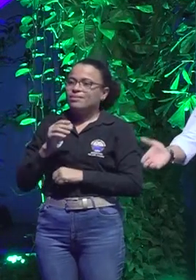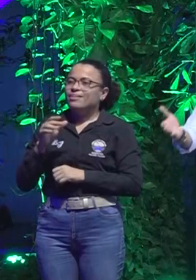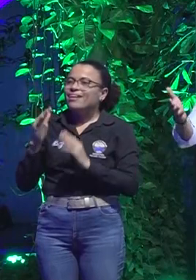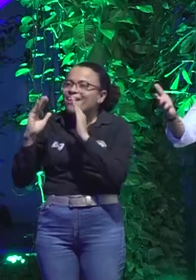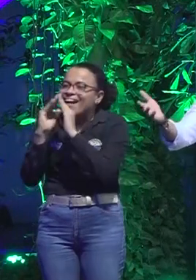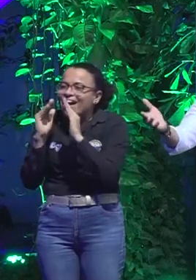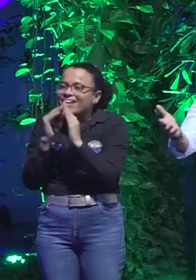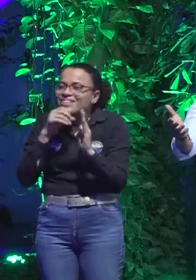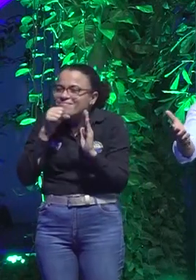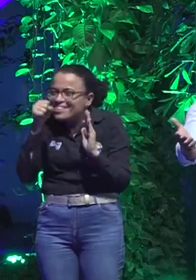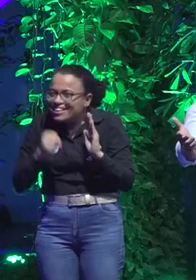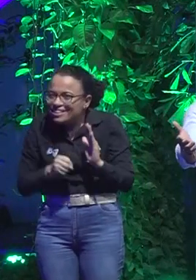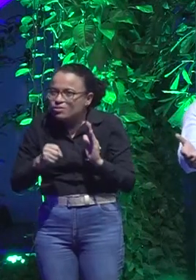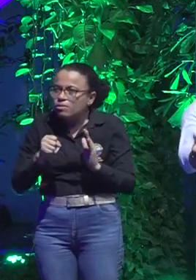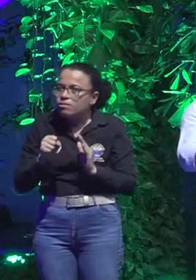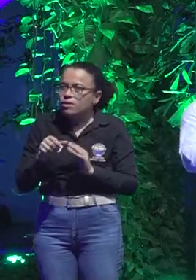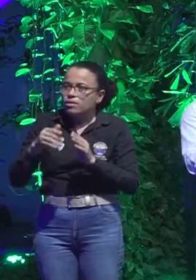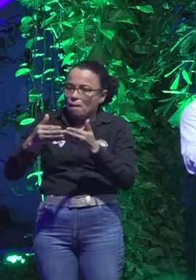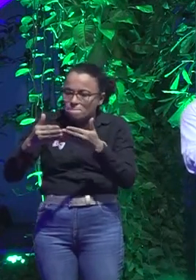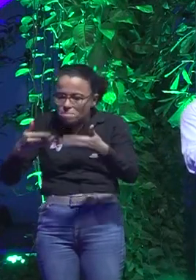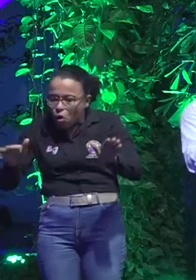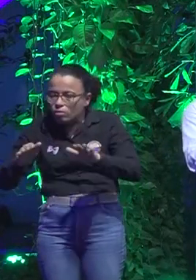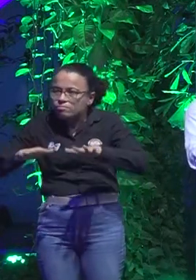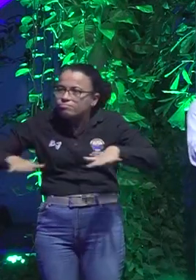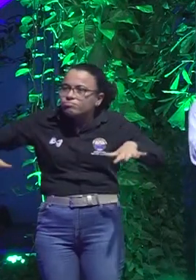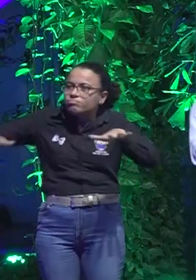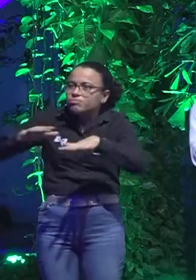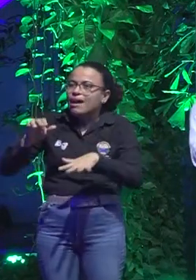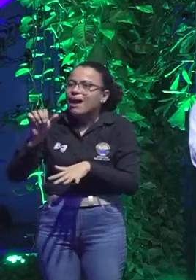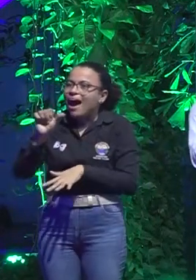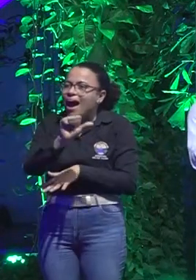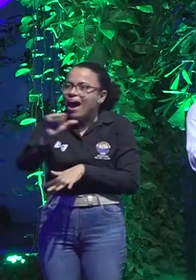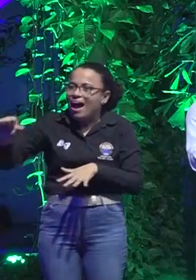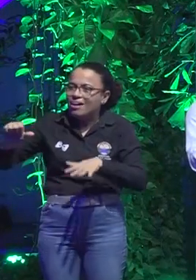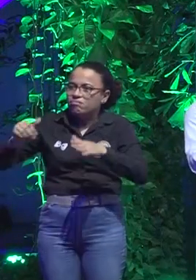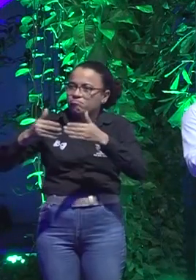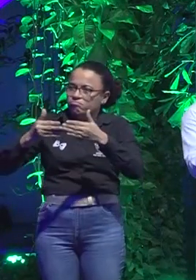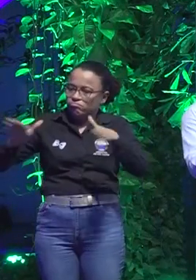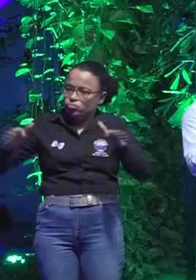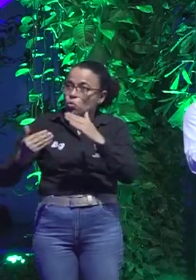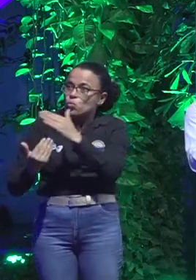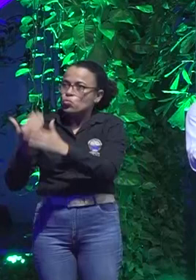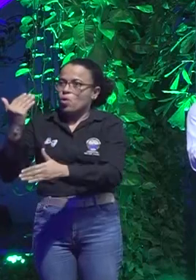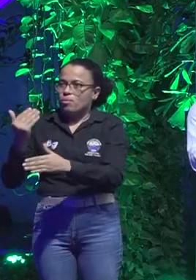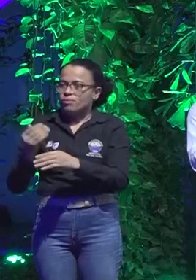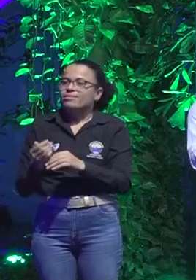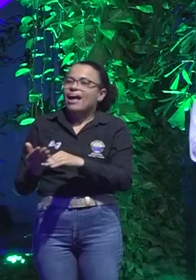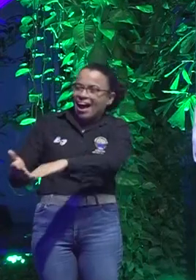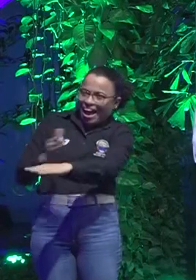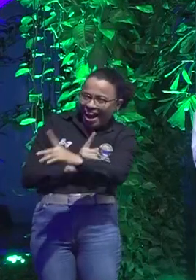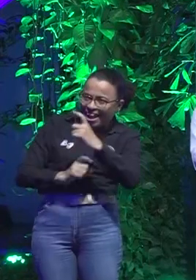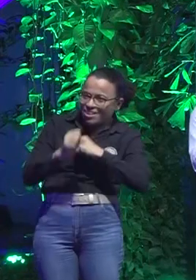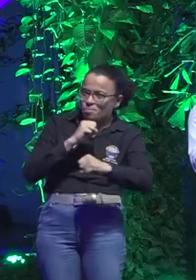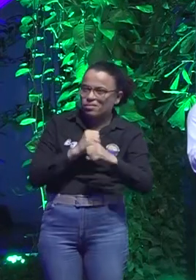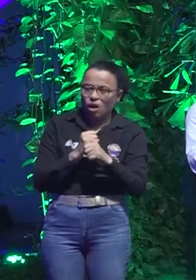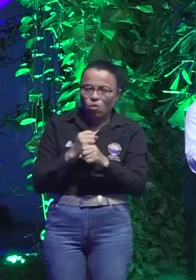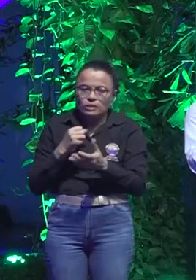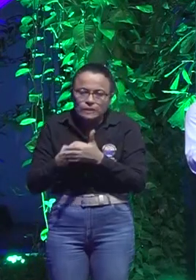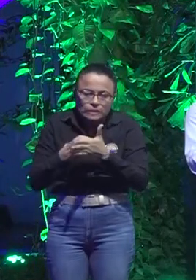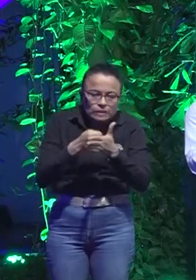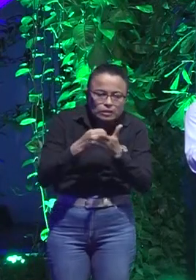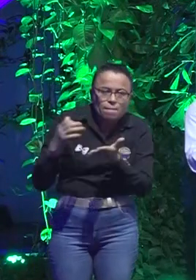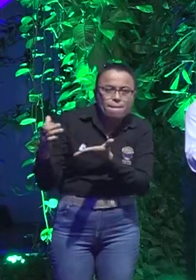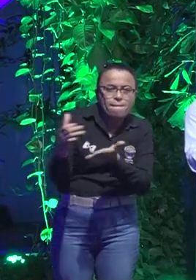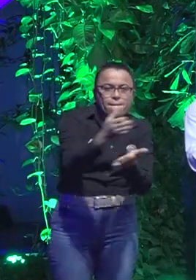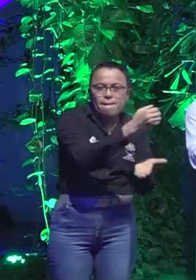a la generosidad de muchos de ustedes, movilizamos y entregamos casi 170 millones de pesos para hacer el pabellón de mujeres. ¿Quién hace eso? La Universidad del